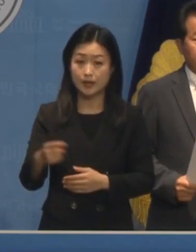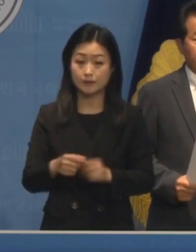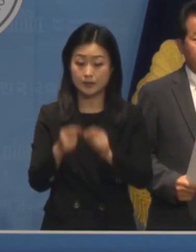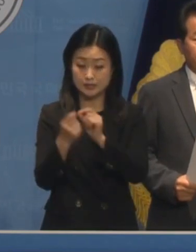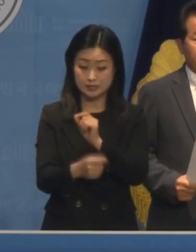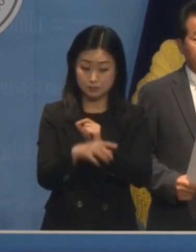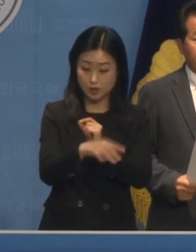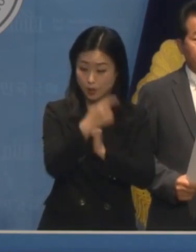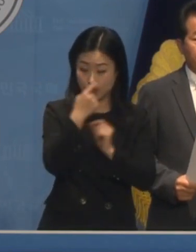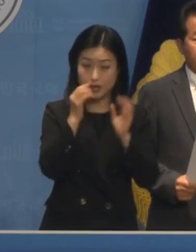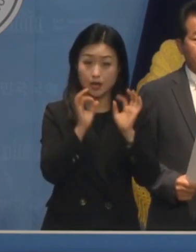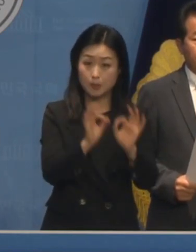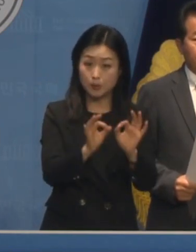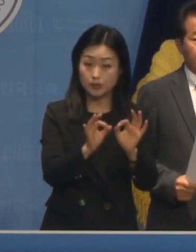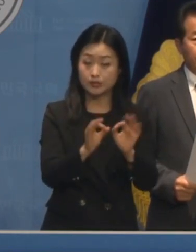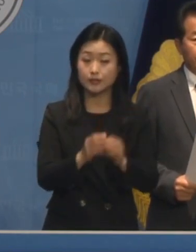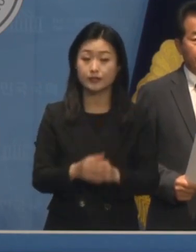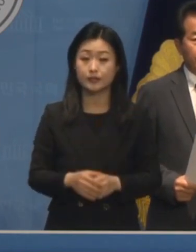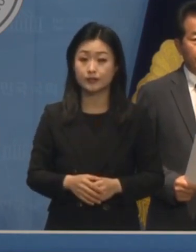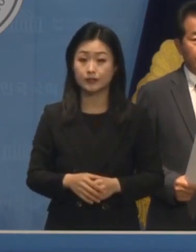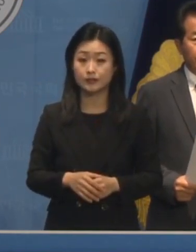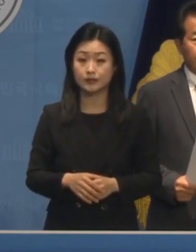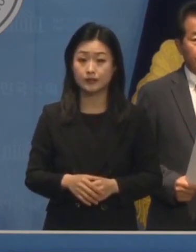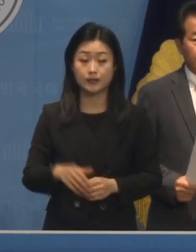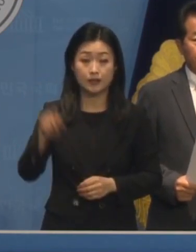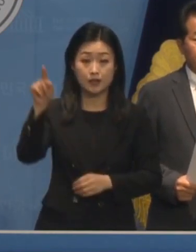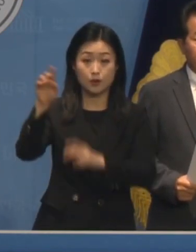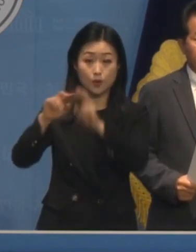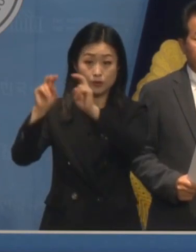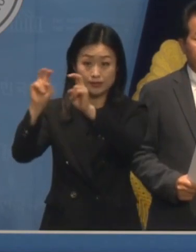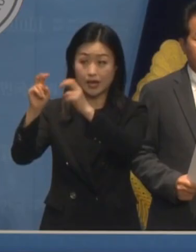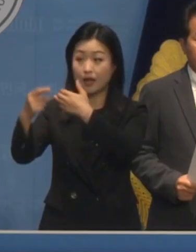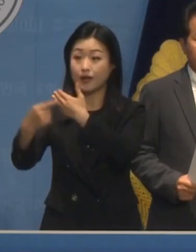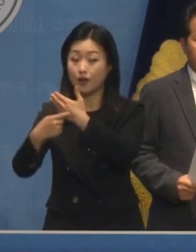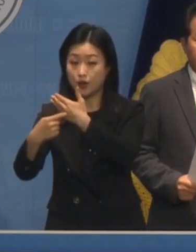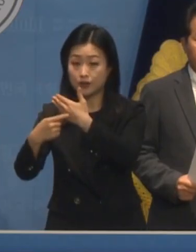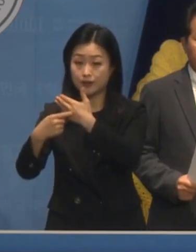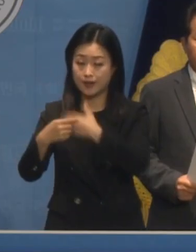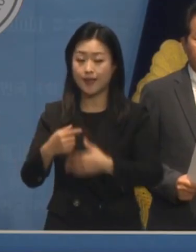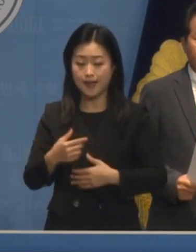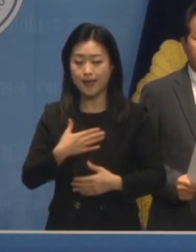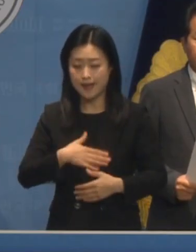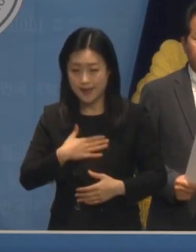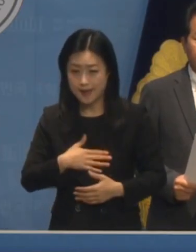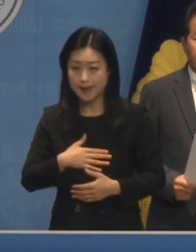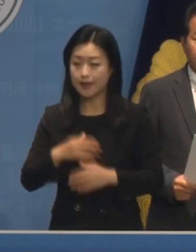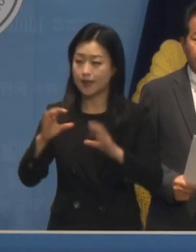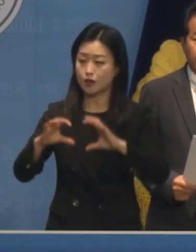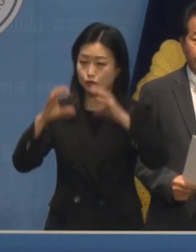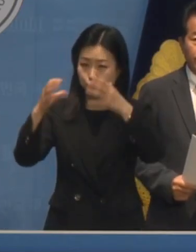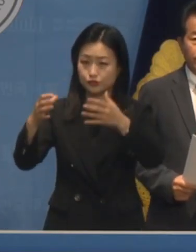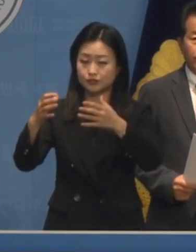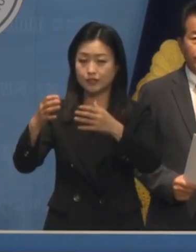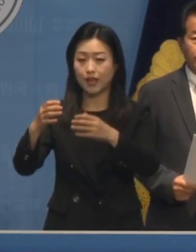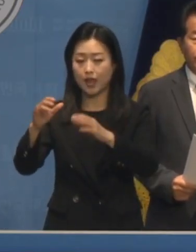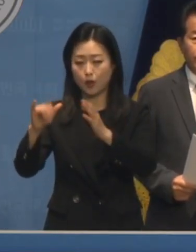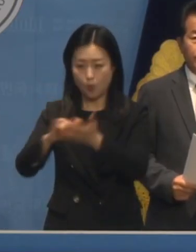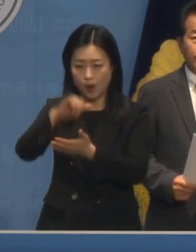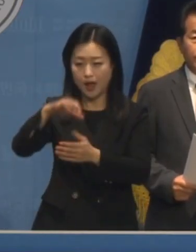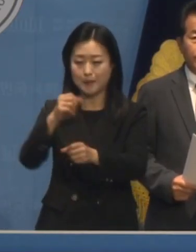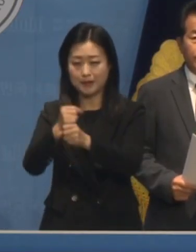확인한 사실은 인천국제공항공사가 앞에서는 안전한 제공을 고